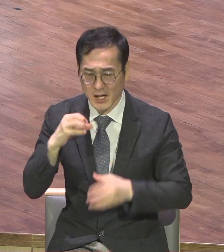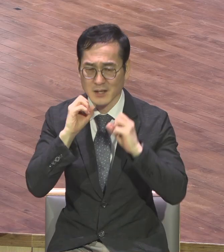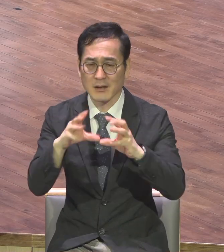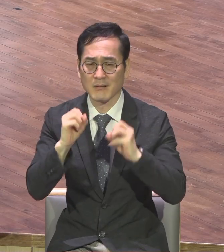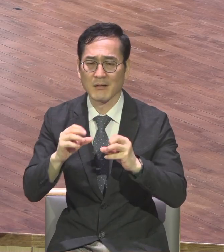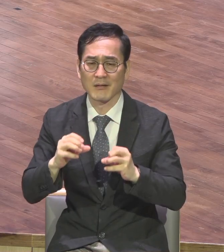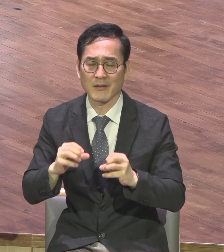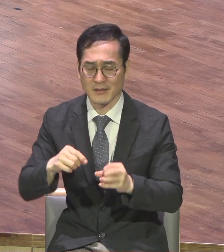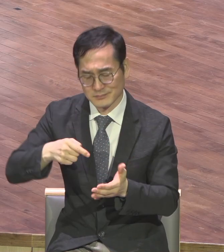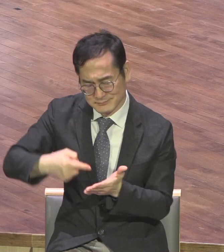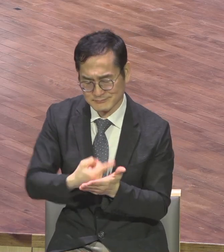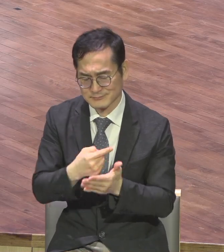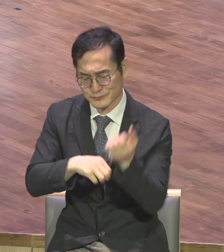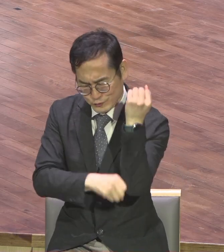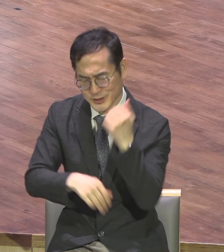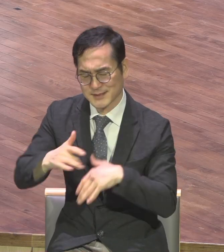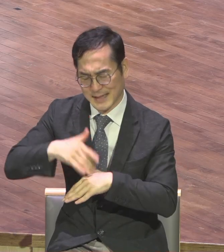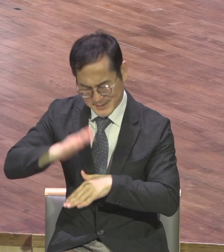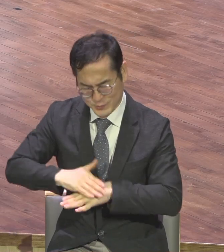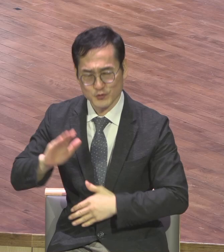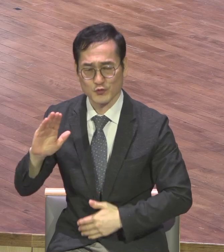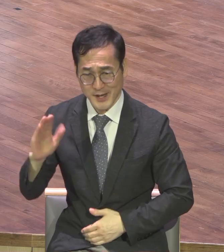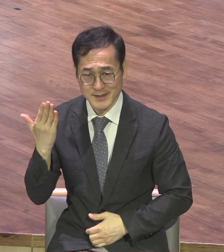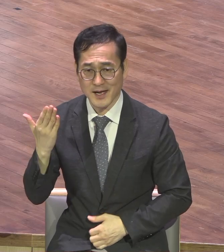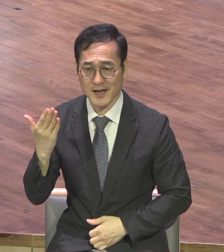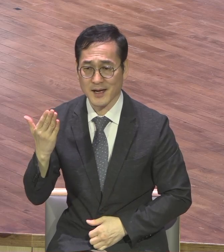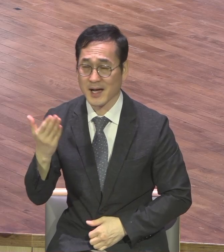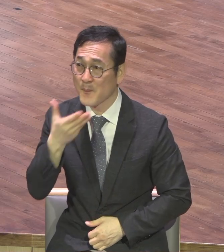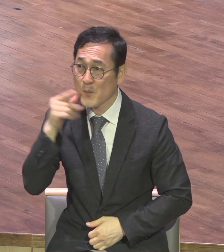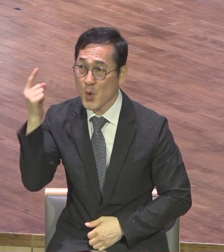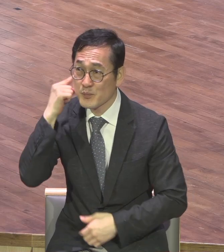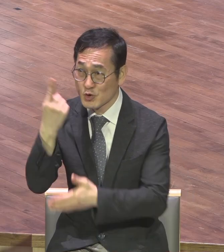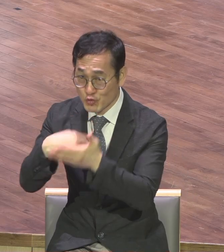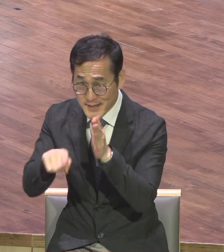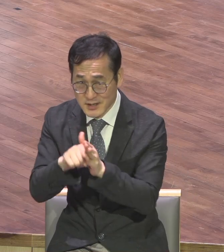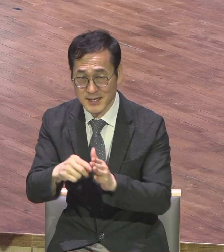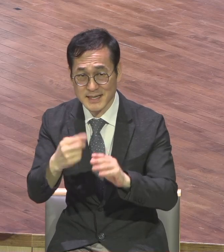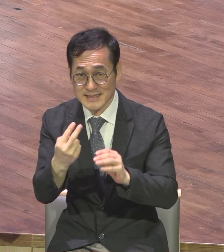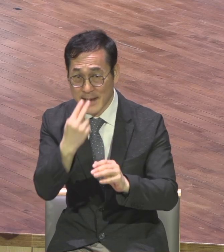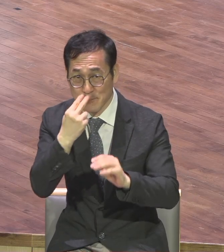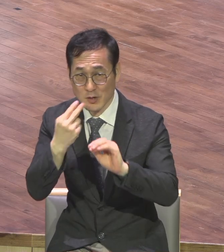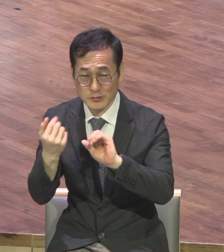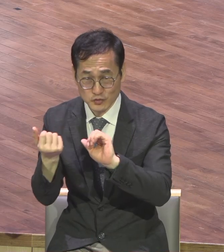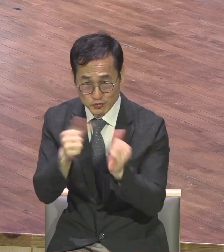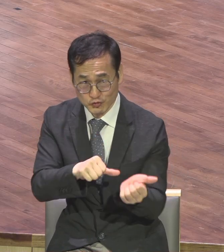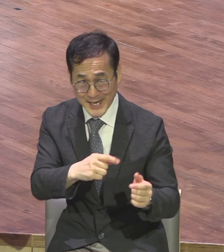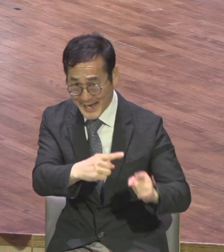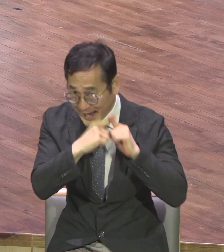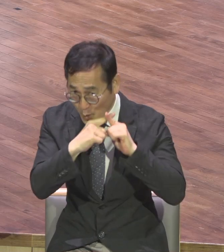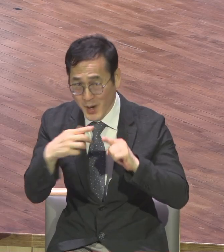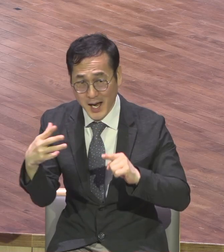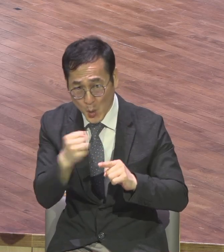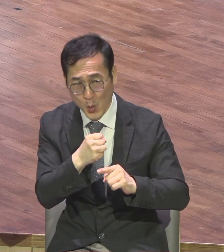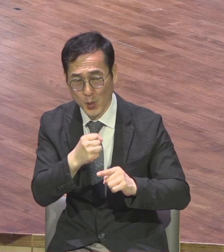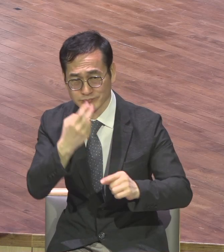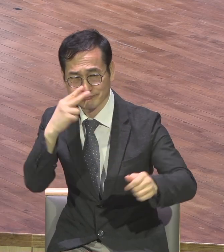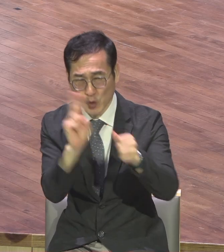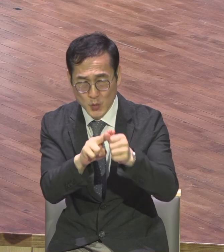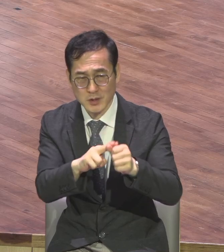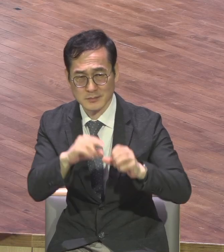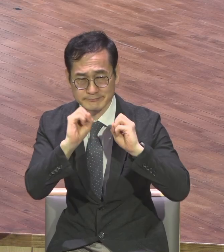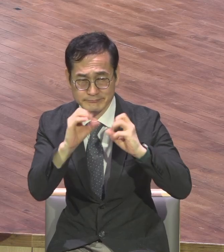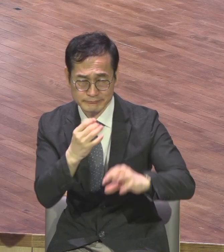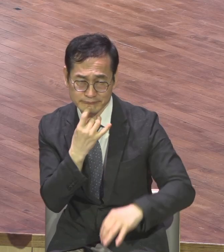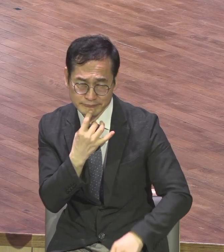이 하나님의 복음을 위해서 생명건 도전, 생명 살리는 도전에 일심전심